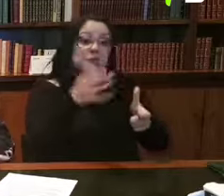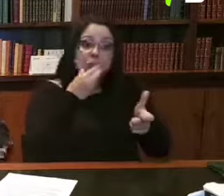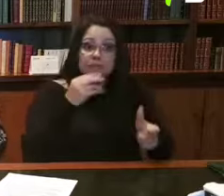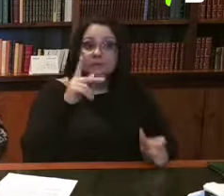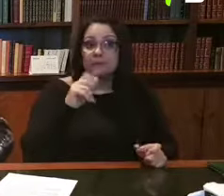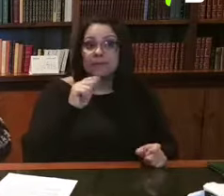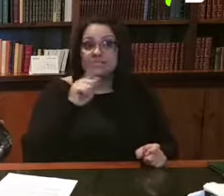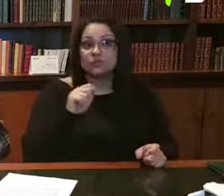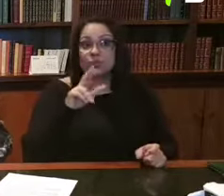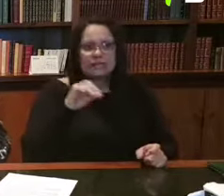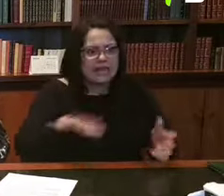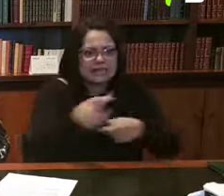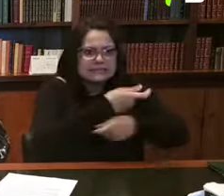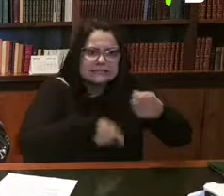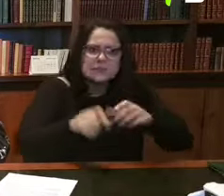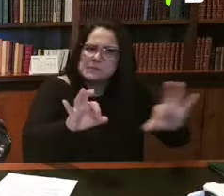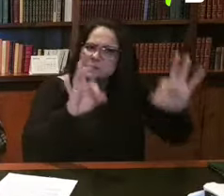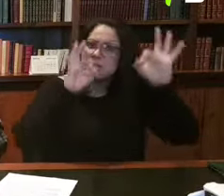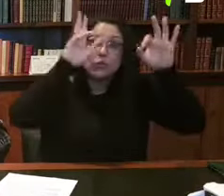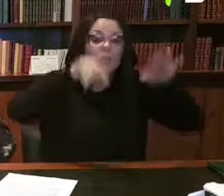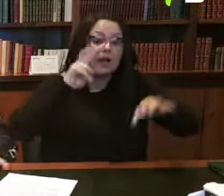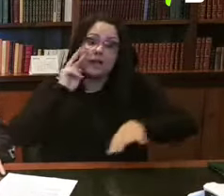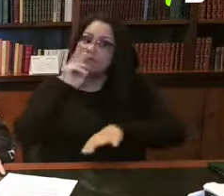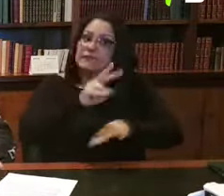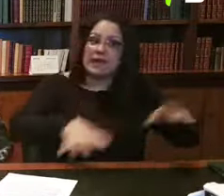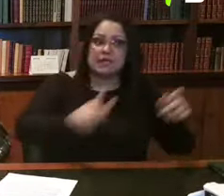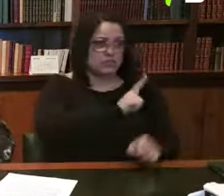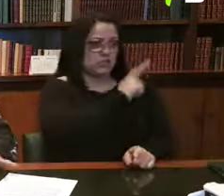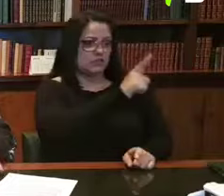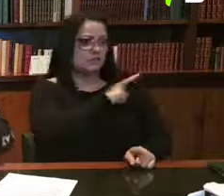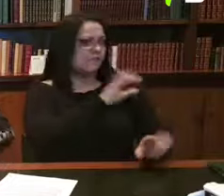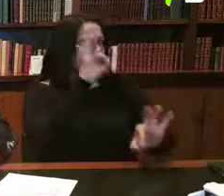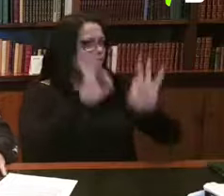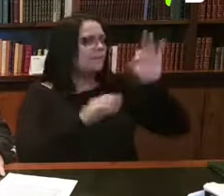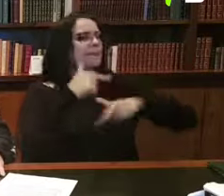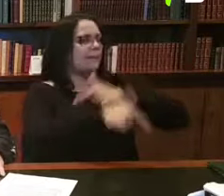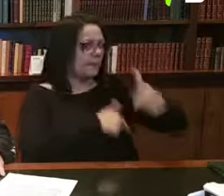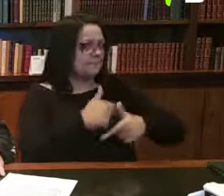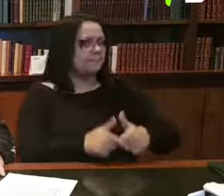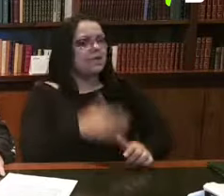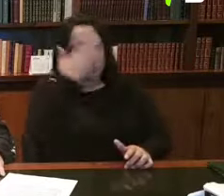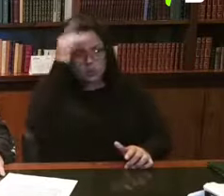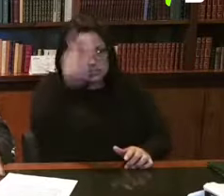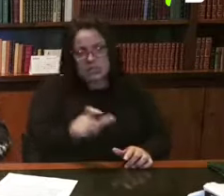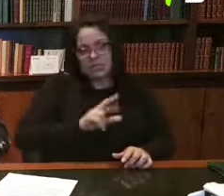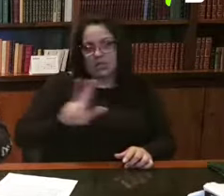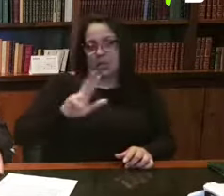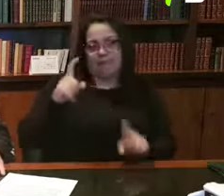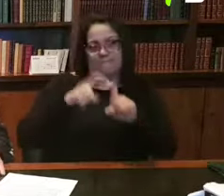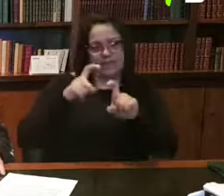gestão tá e sempre alguma coisa nunca visto na história do brasil a pressão de gestão é muito bem sabemos que não é médico